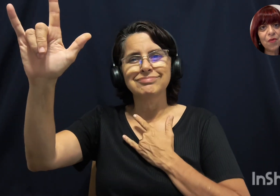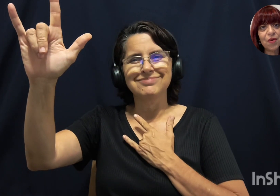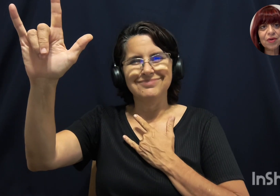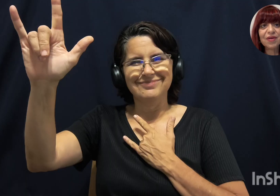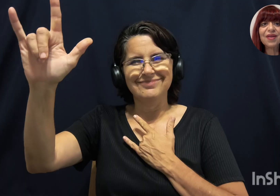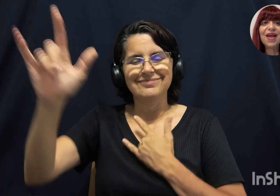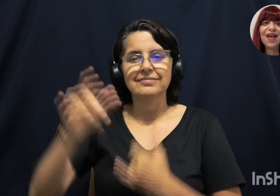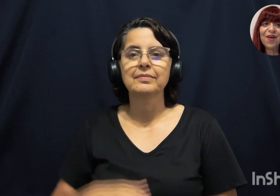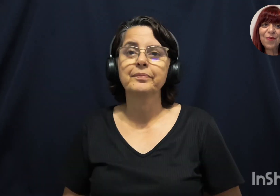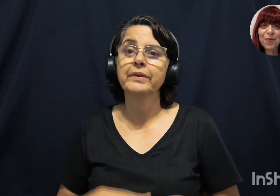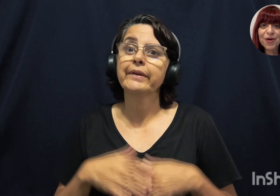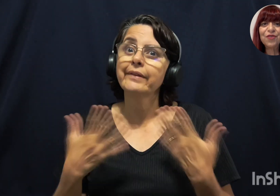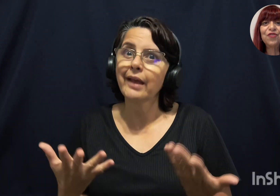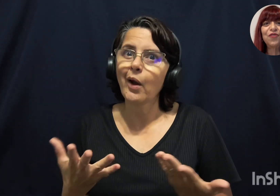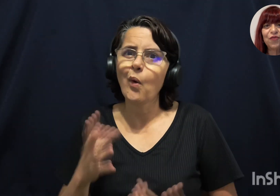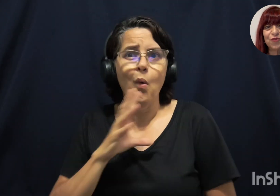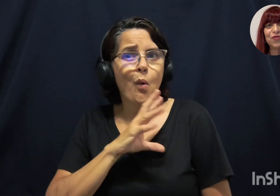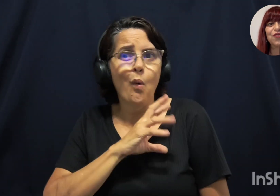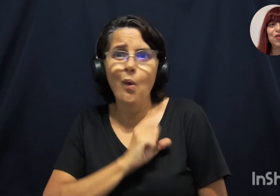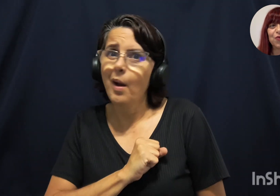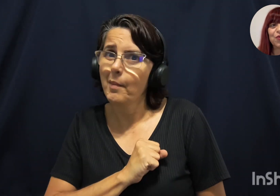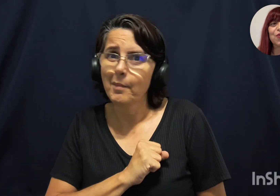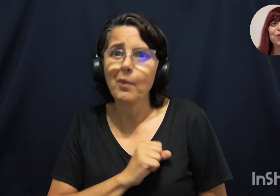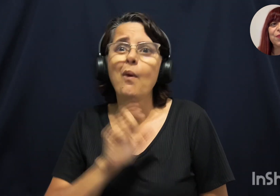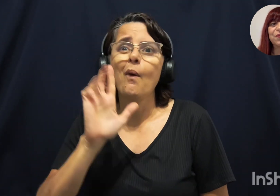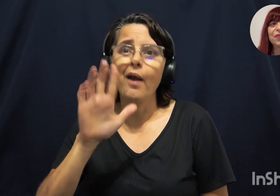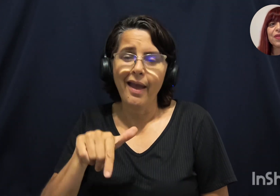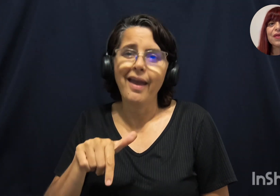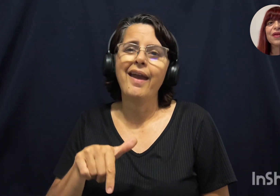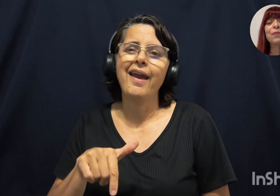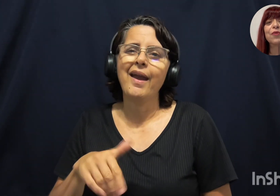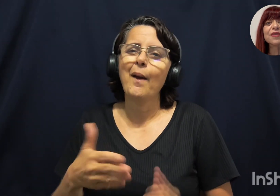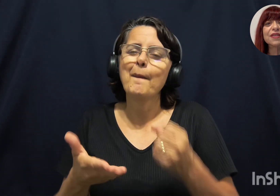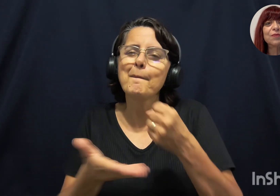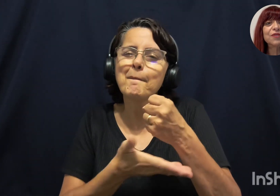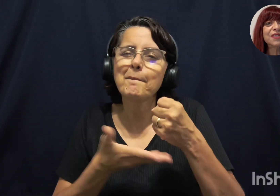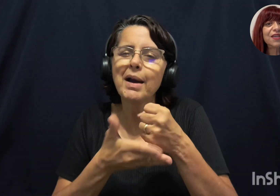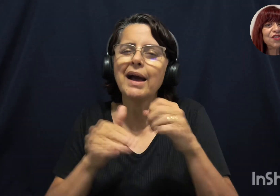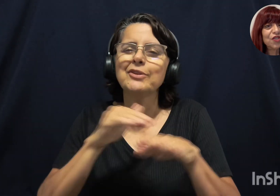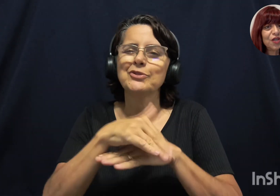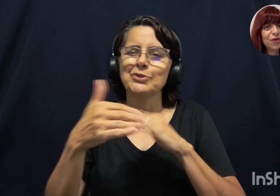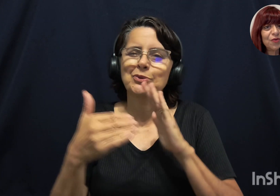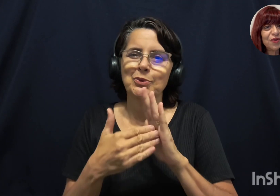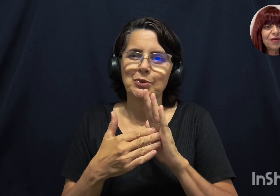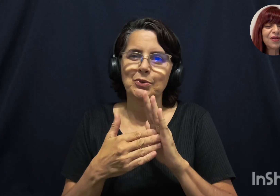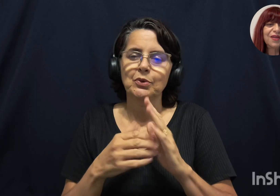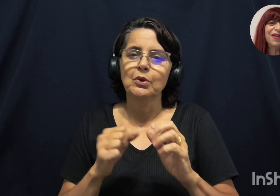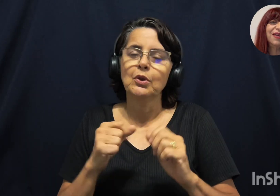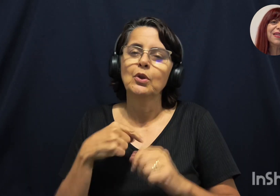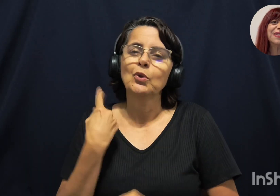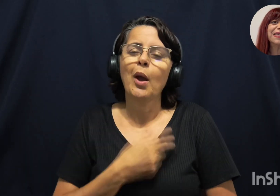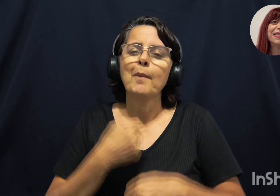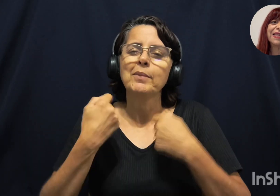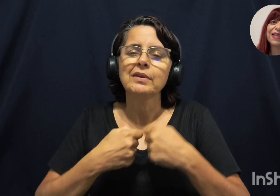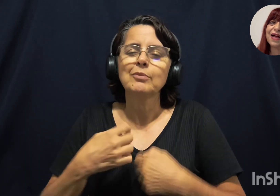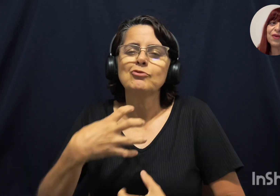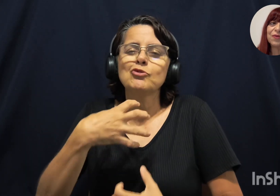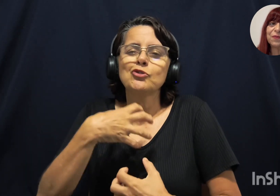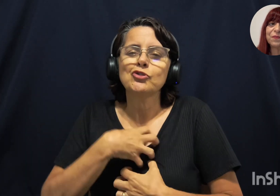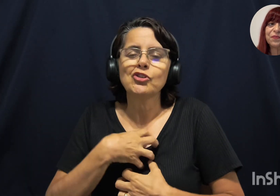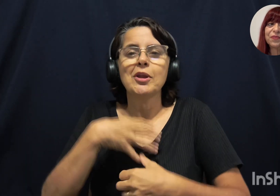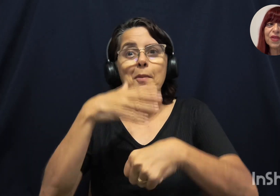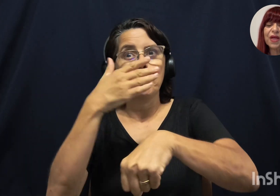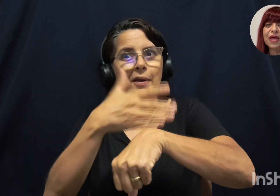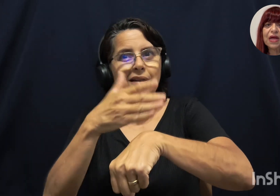o amor é o pano de fundo de tudo, que possamos senti-lo e